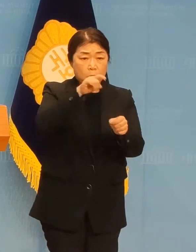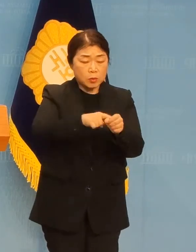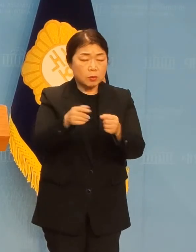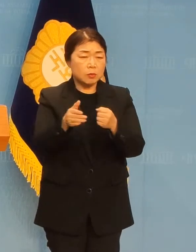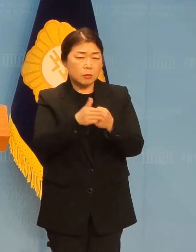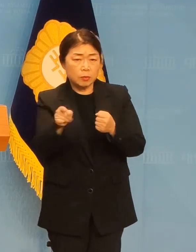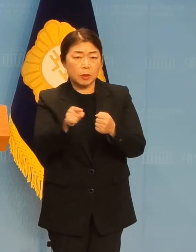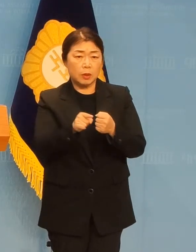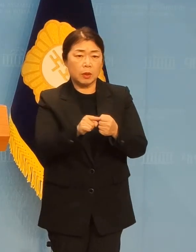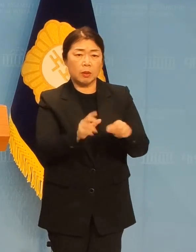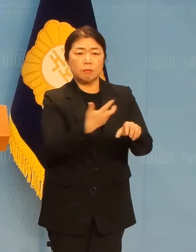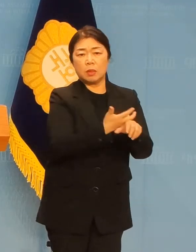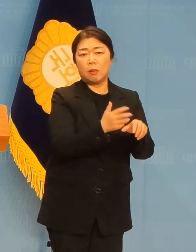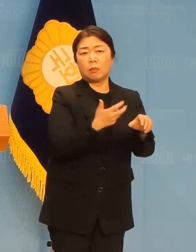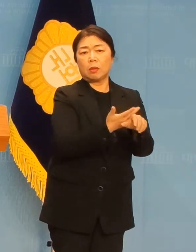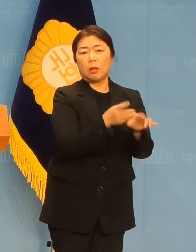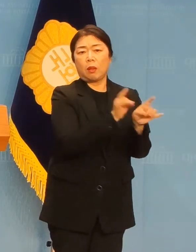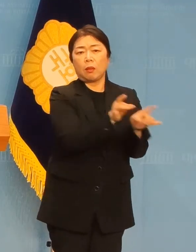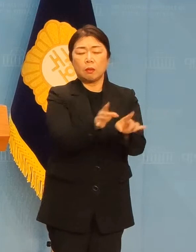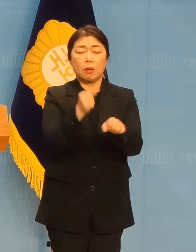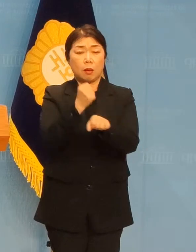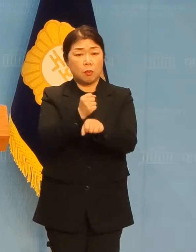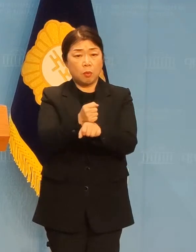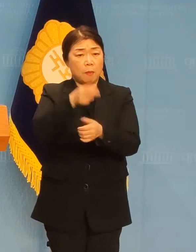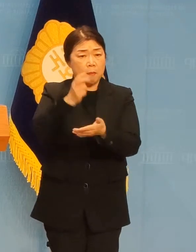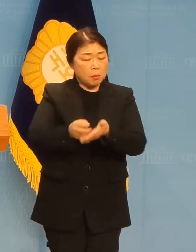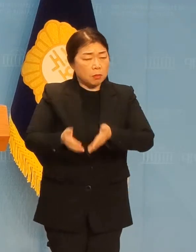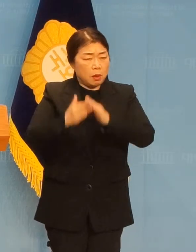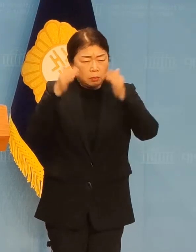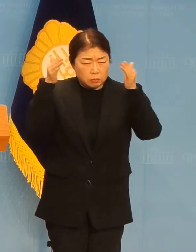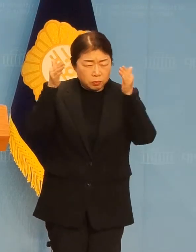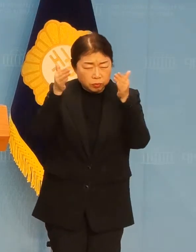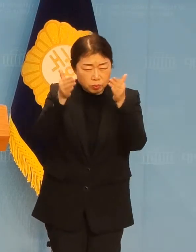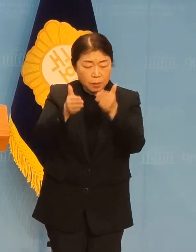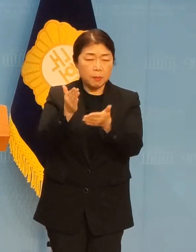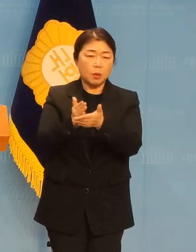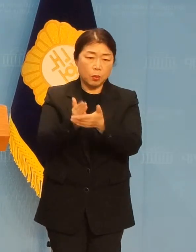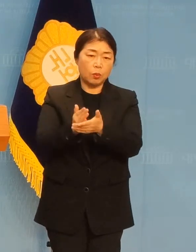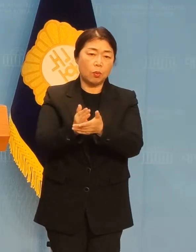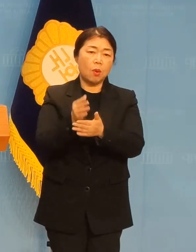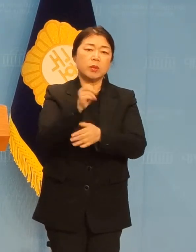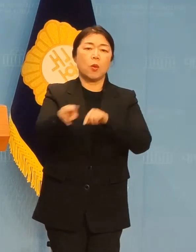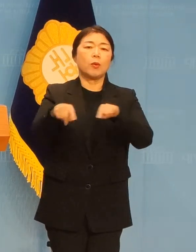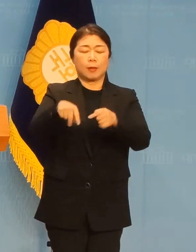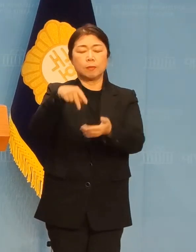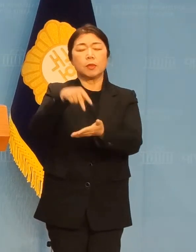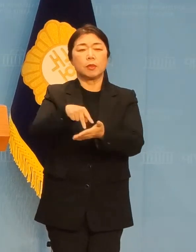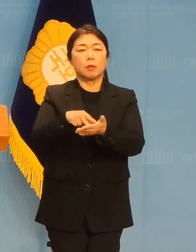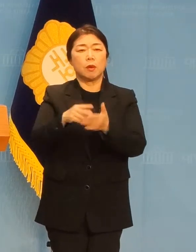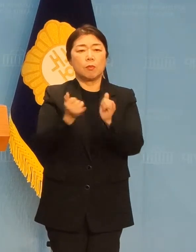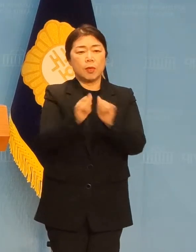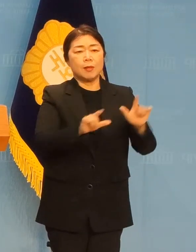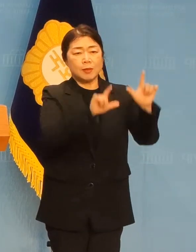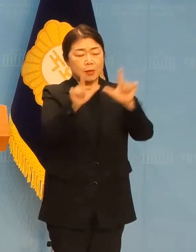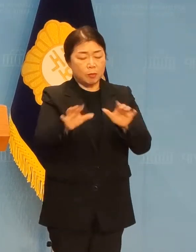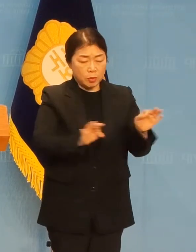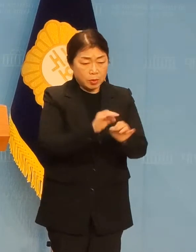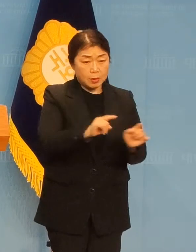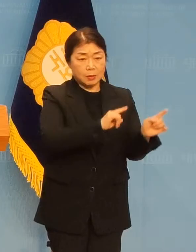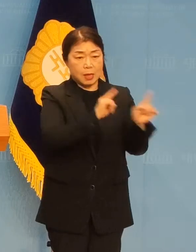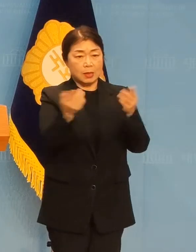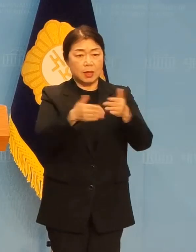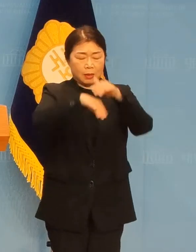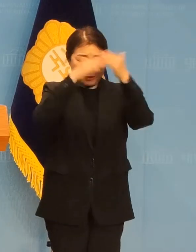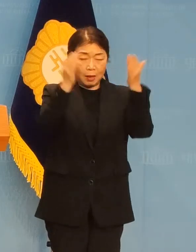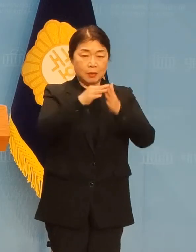내란몰이와 정략적 기획 입법에만 몰두하지 말고 여당으로서 민생을 살피고 경제를 살리는 일에